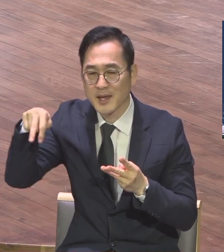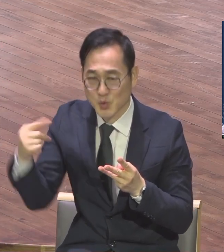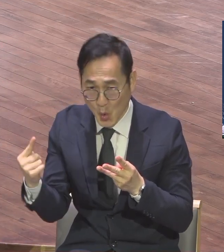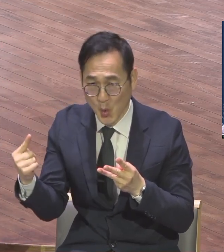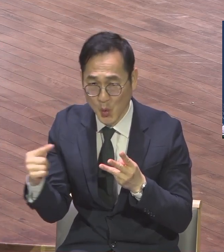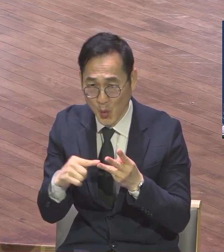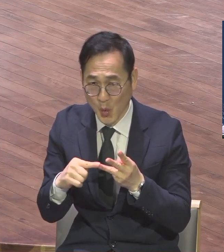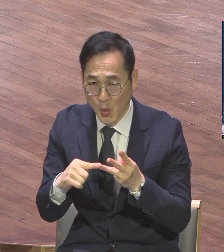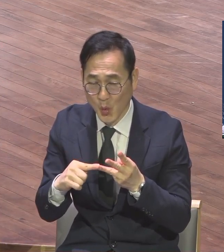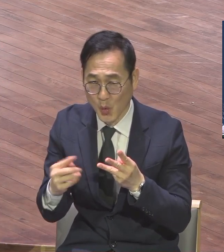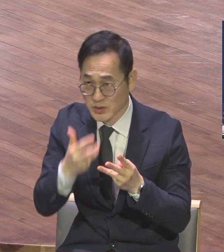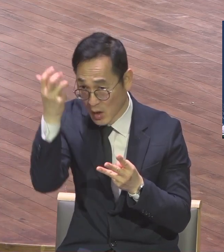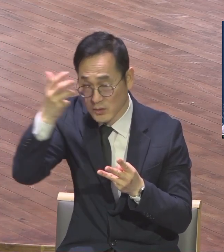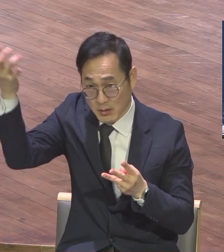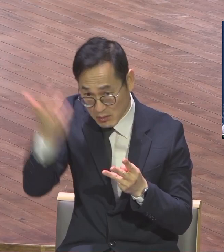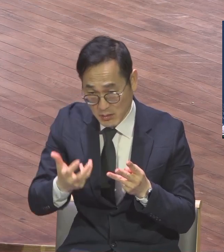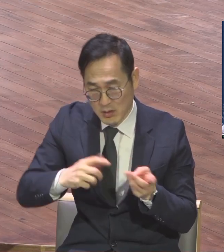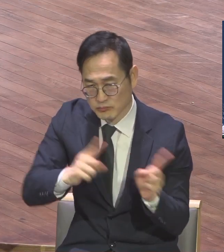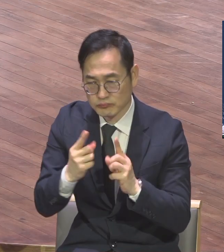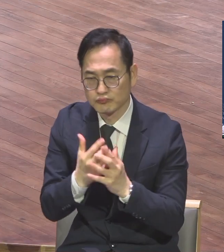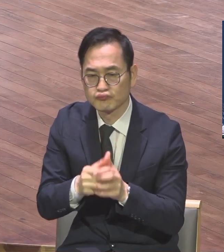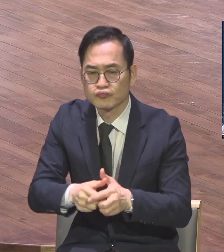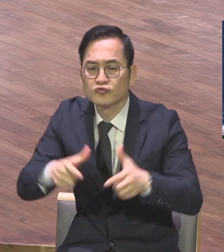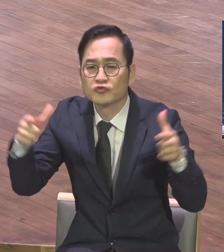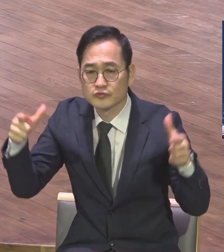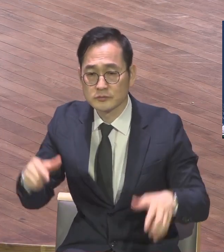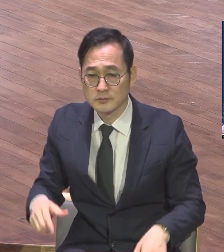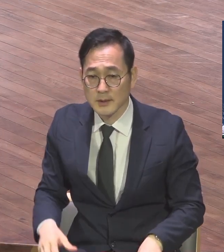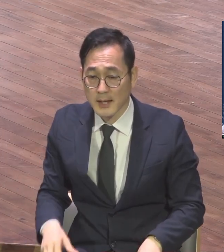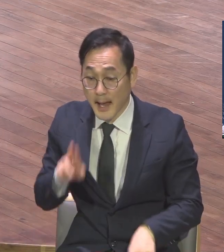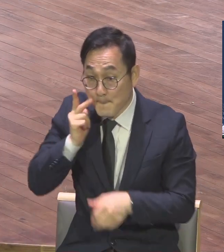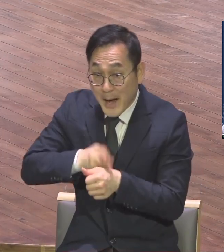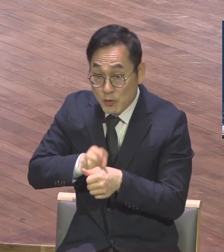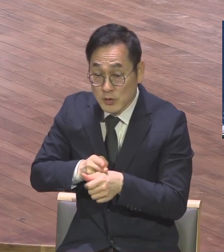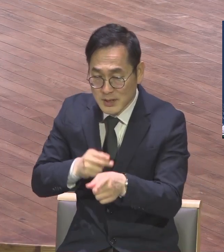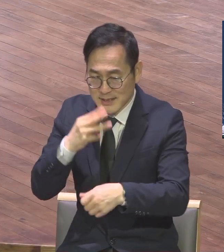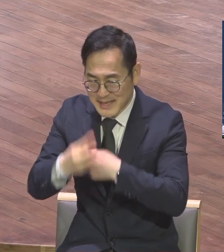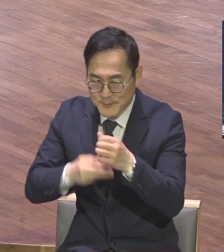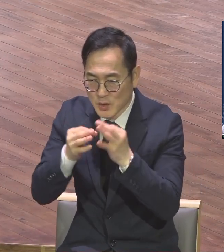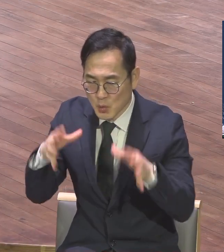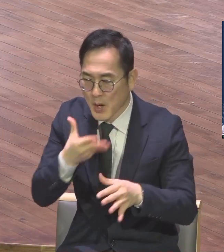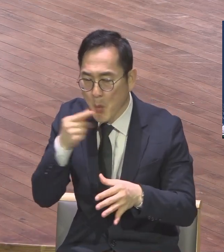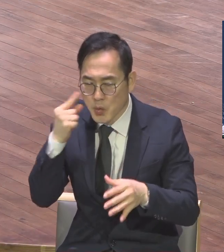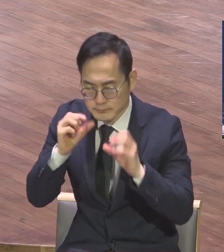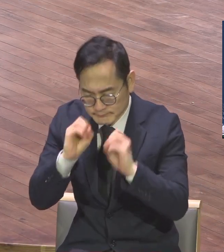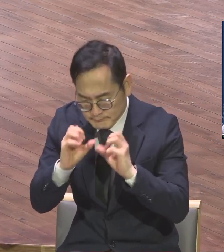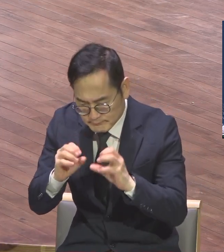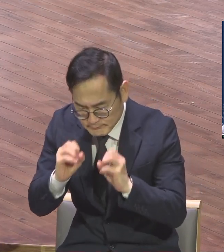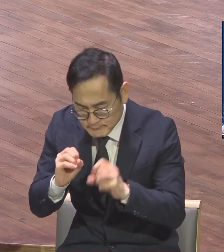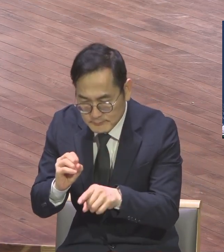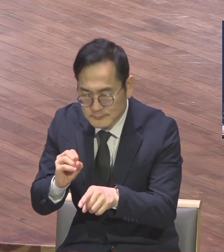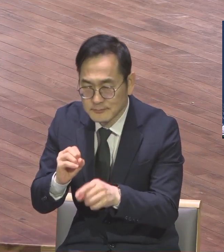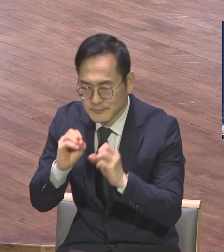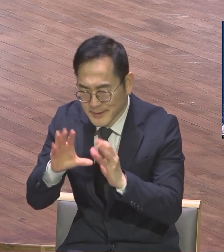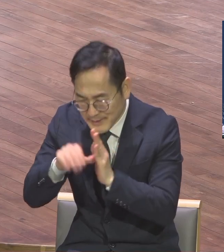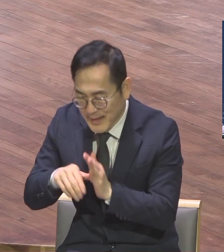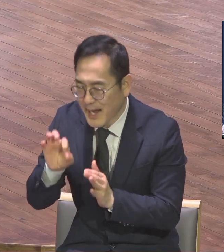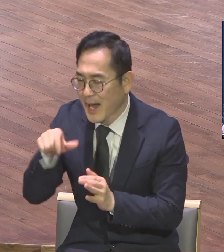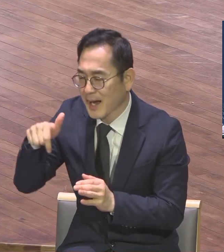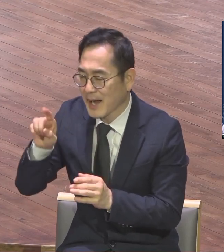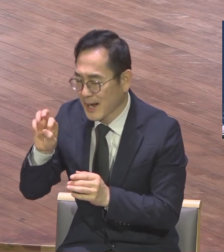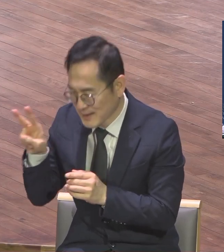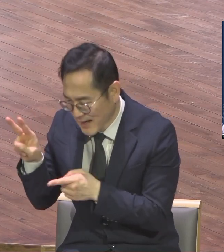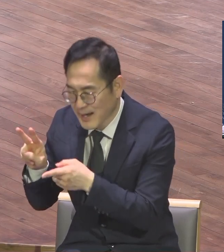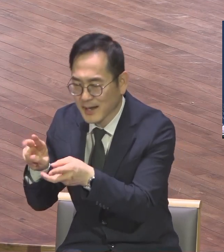부흥운동인데 바울이 에베소를 중심으로 3년 동안 복음을 전하면서 아가야와 그리스